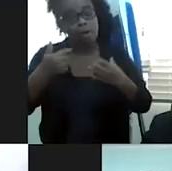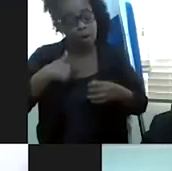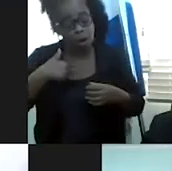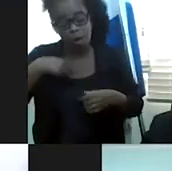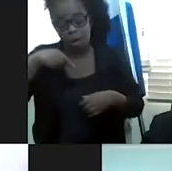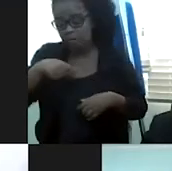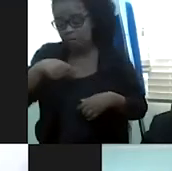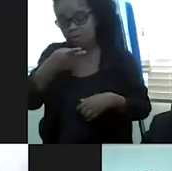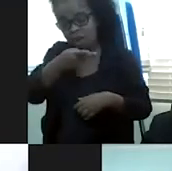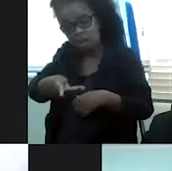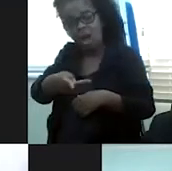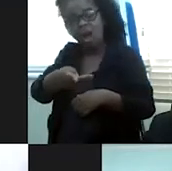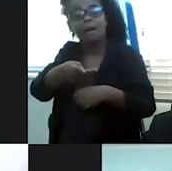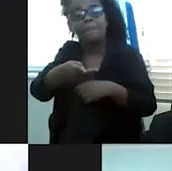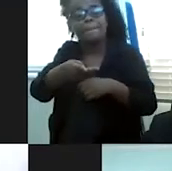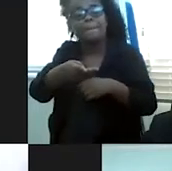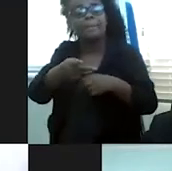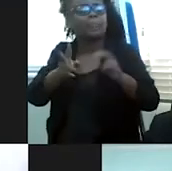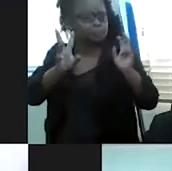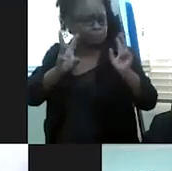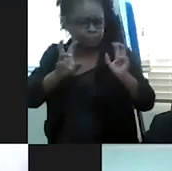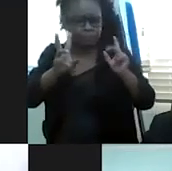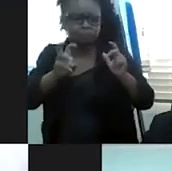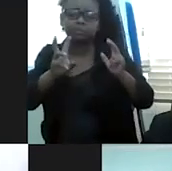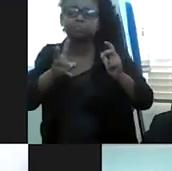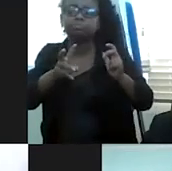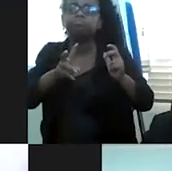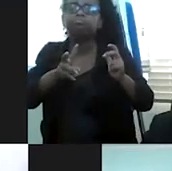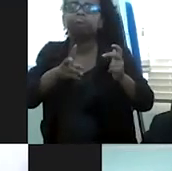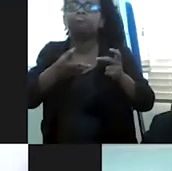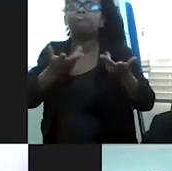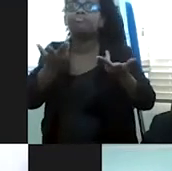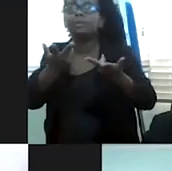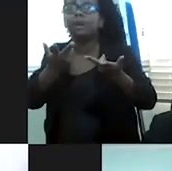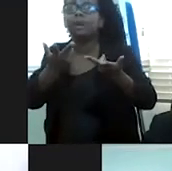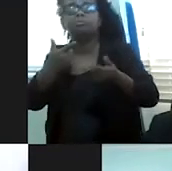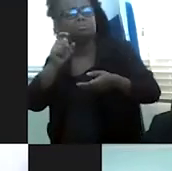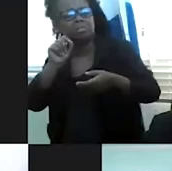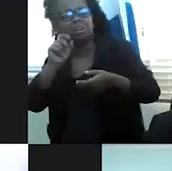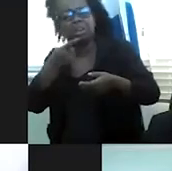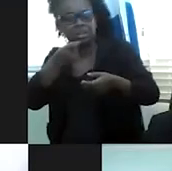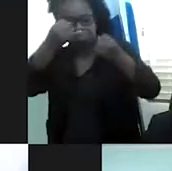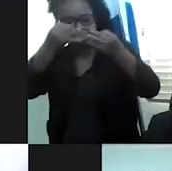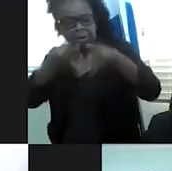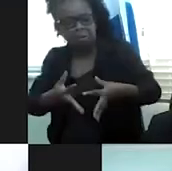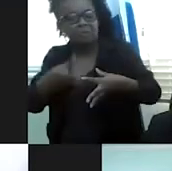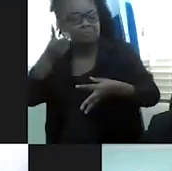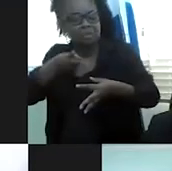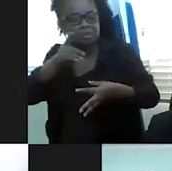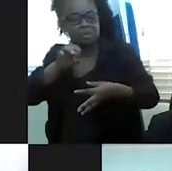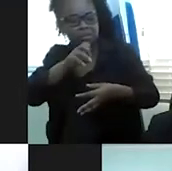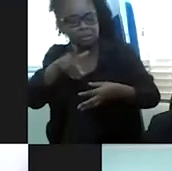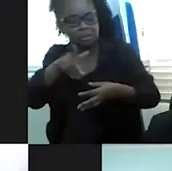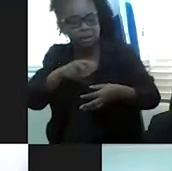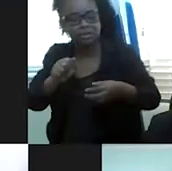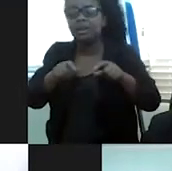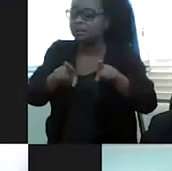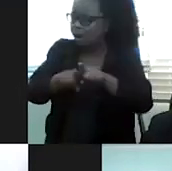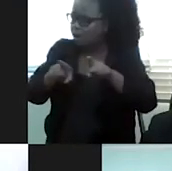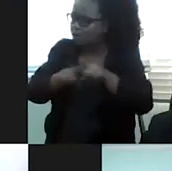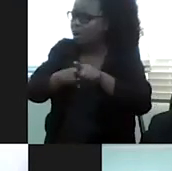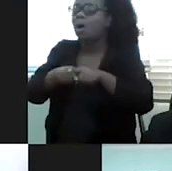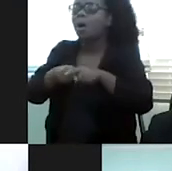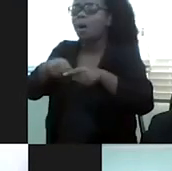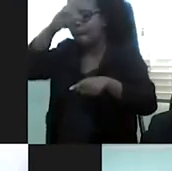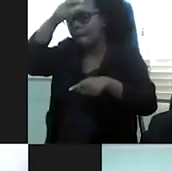estender aqui a minha fala em relação ao comentário da vereadora Delsa. O nosso prefeito, que tem um